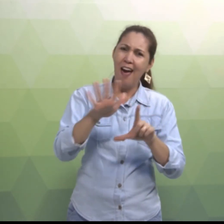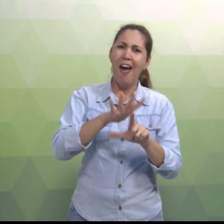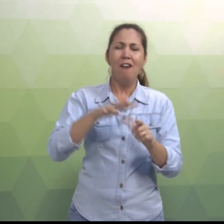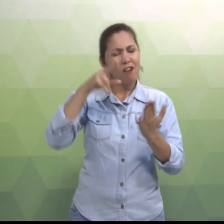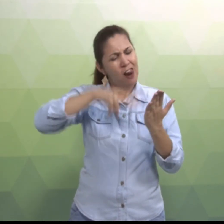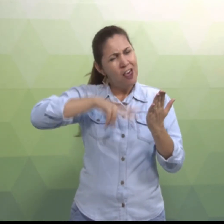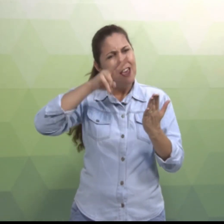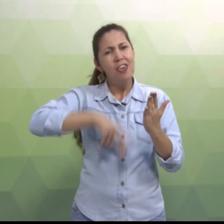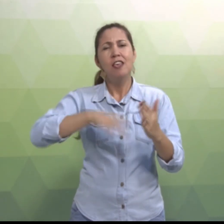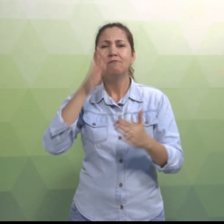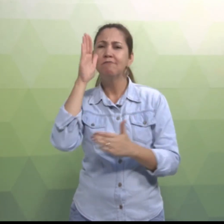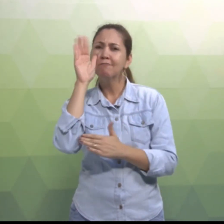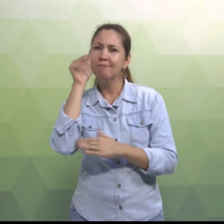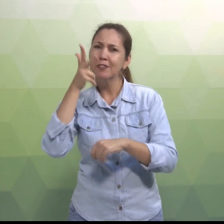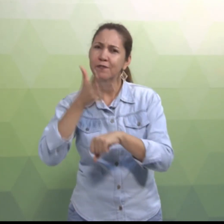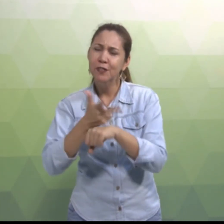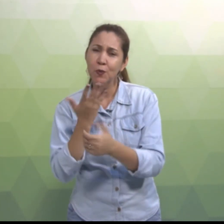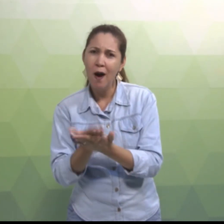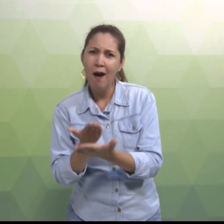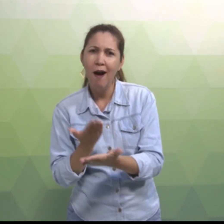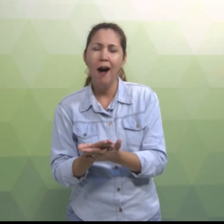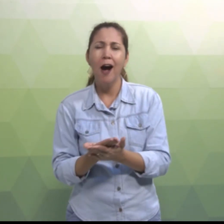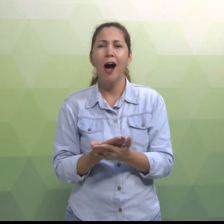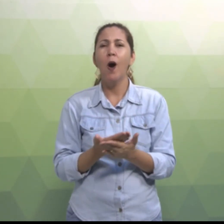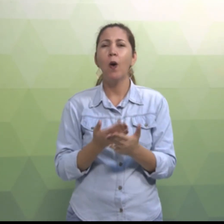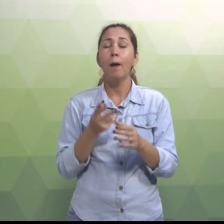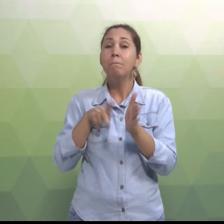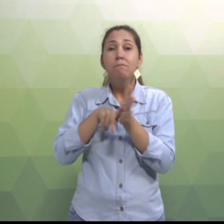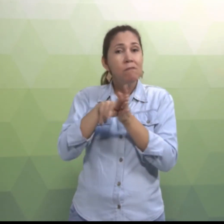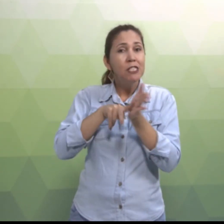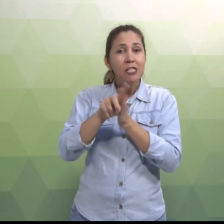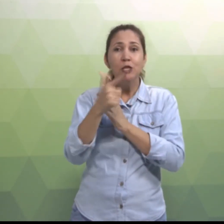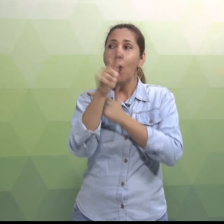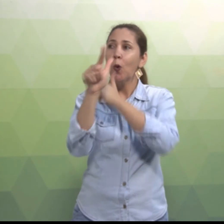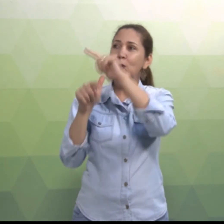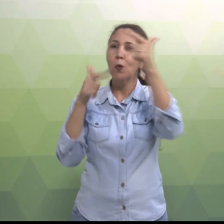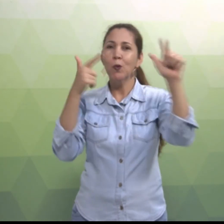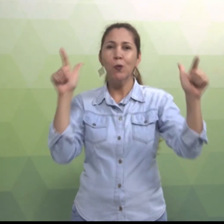Vejam as aulas no AVA, os materiais, procurem outros materiais também.